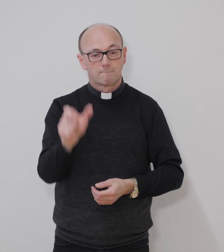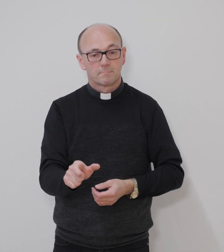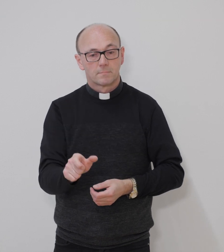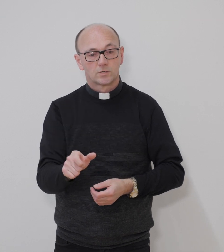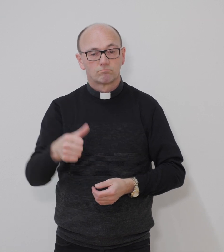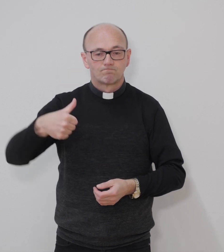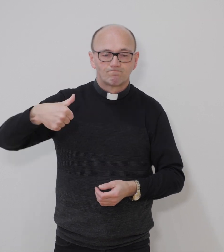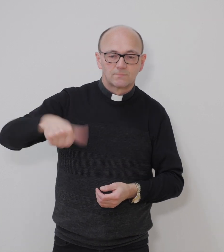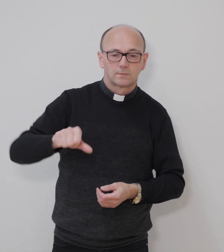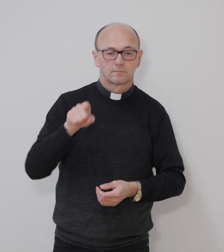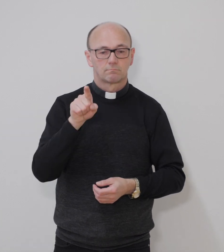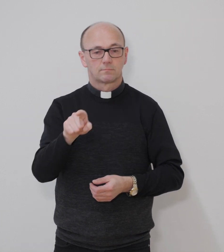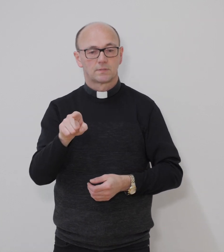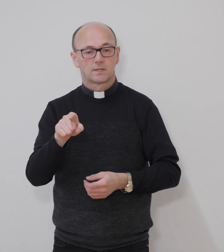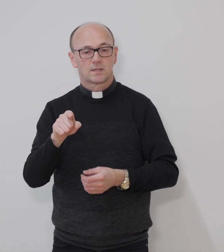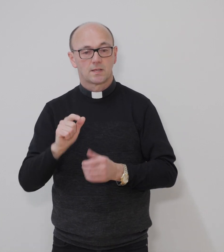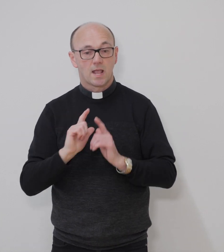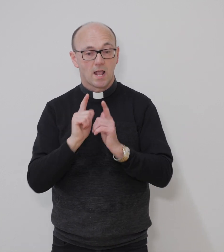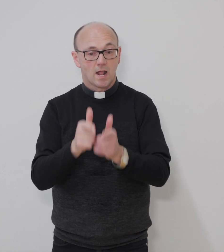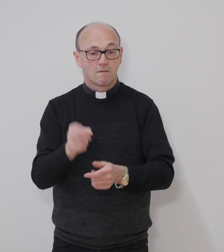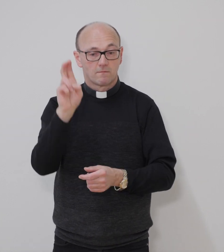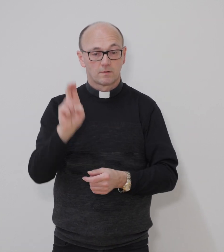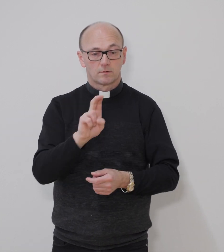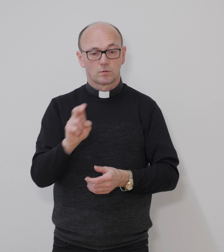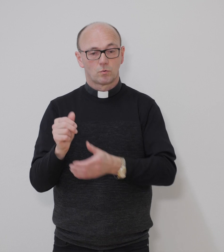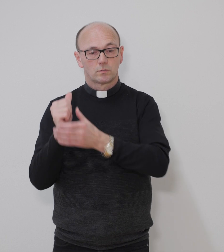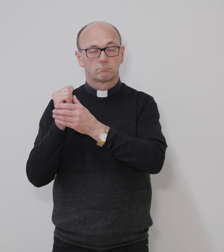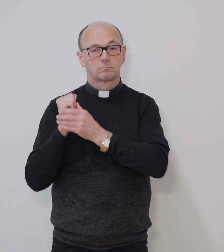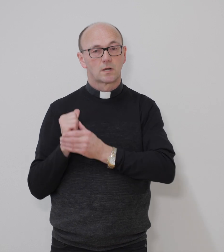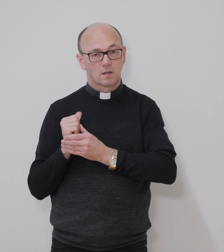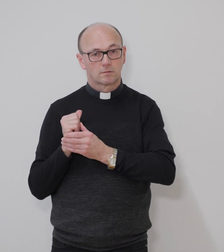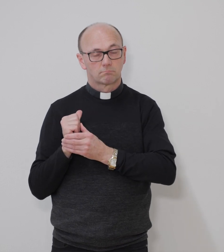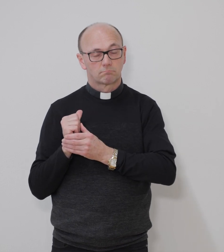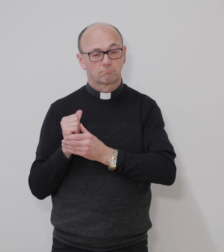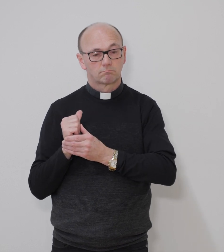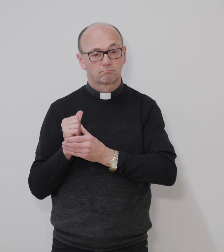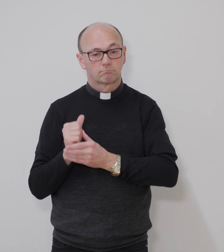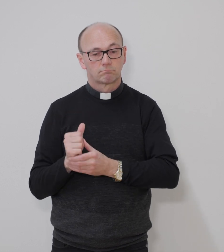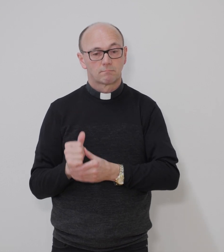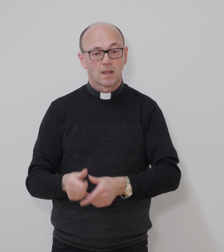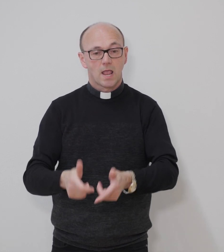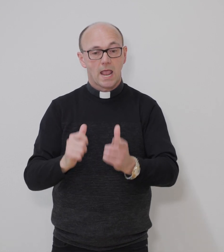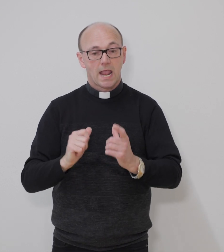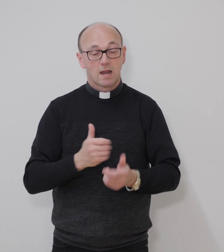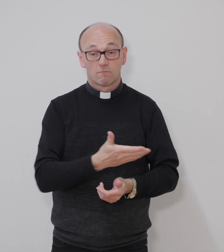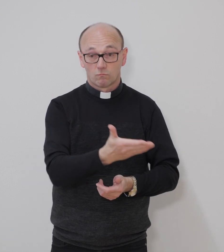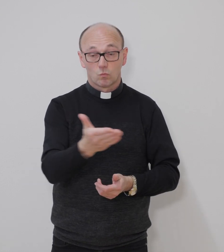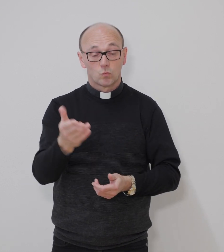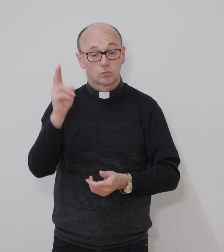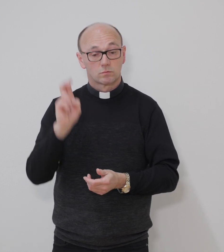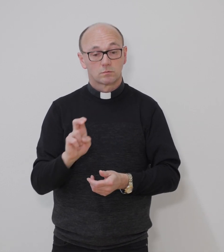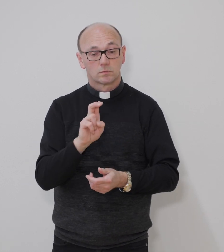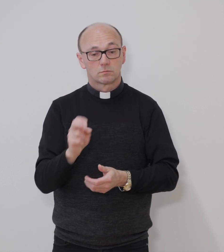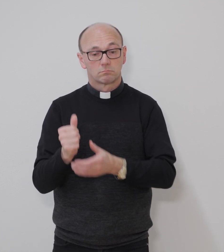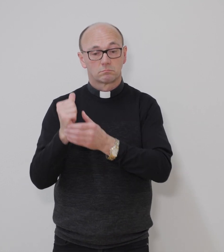unters Holz der Schmach. Gib, dass wir unser Kreuz